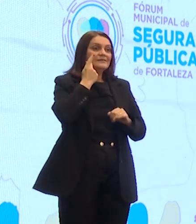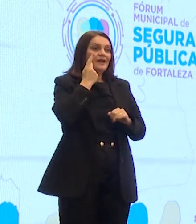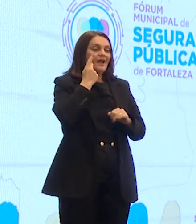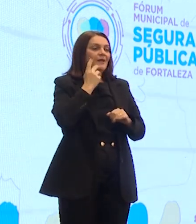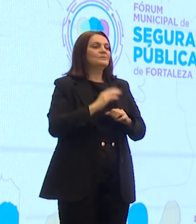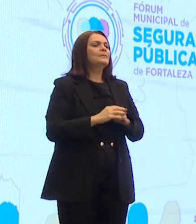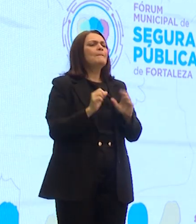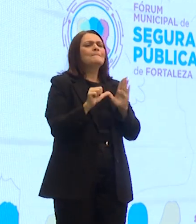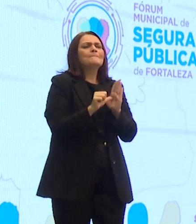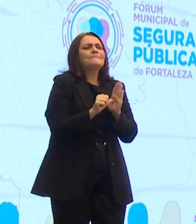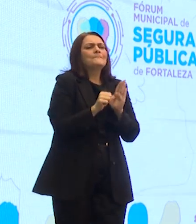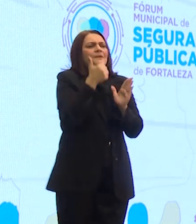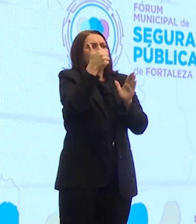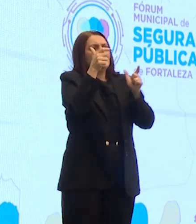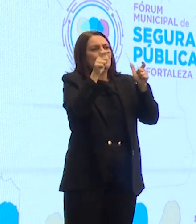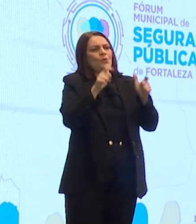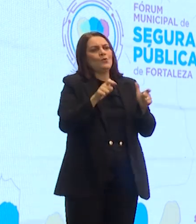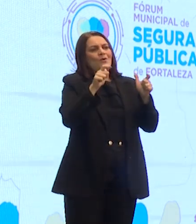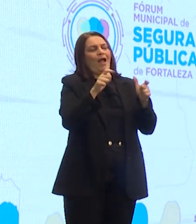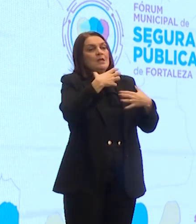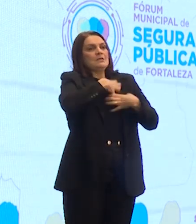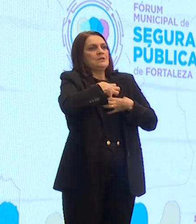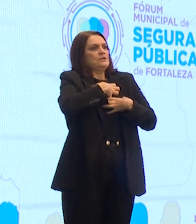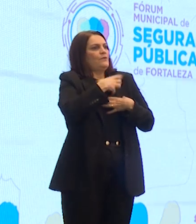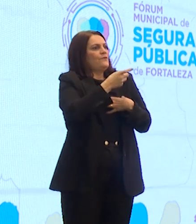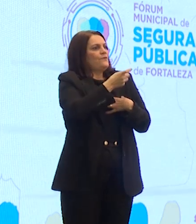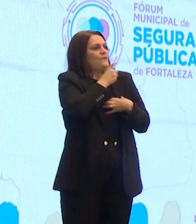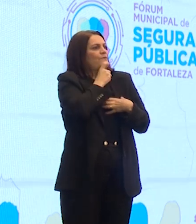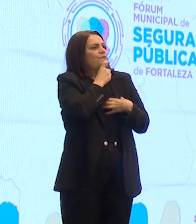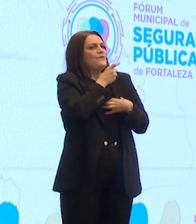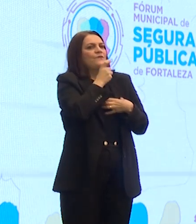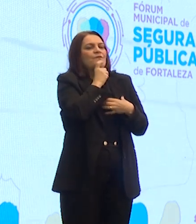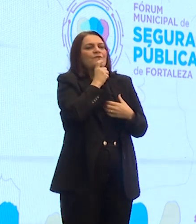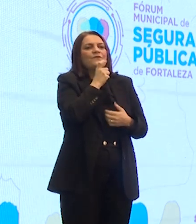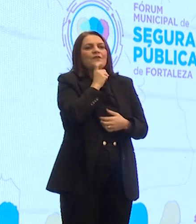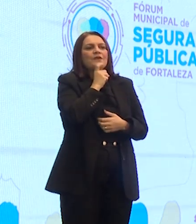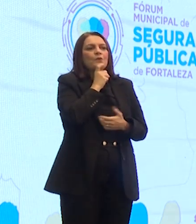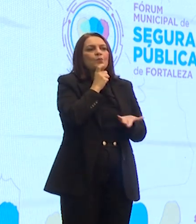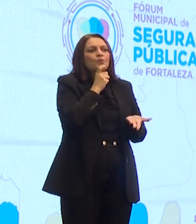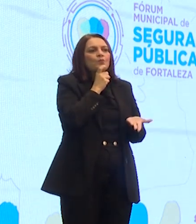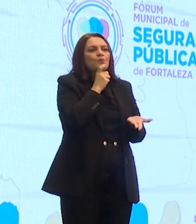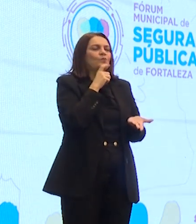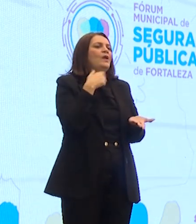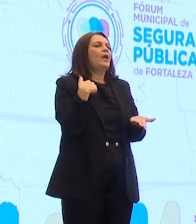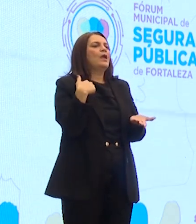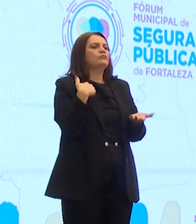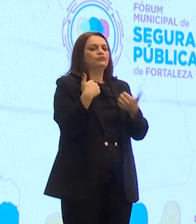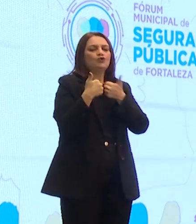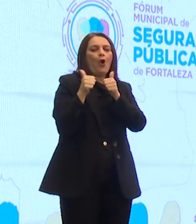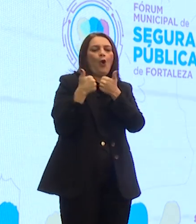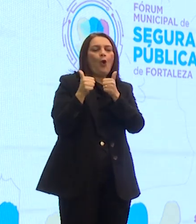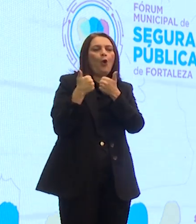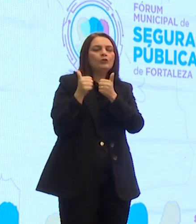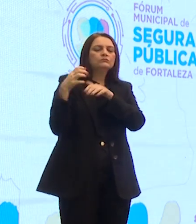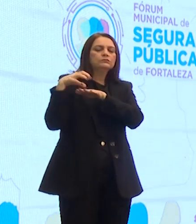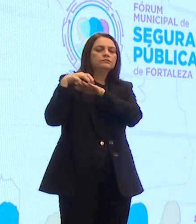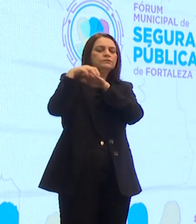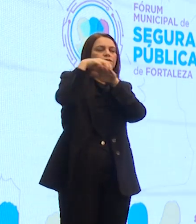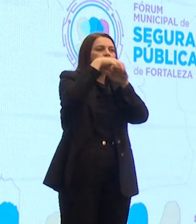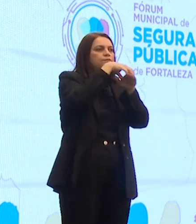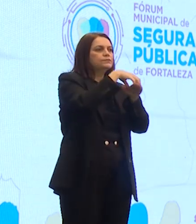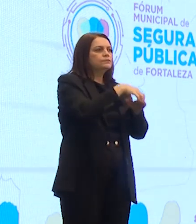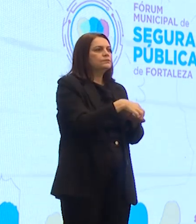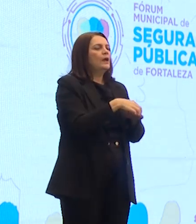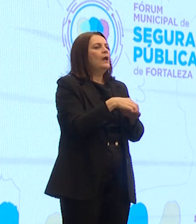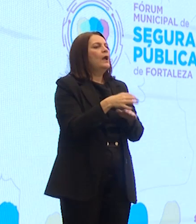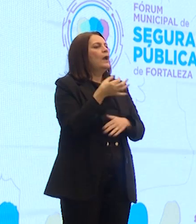do planeta Terra em que eu senti frio, em Tianguá. Eu vim de ônibus, para café da manhã em Tianguá. Eu